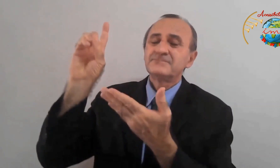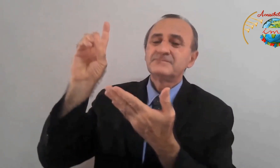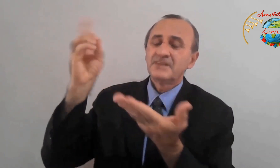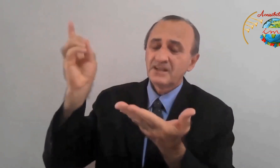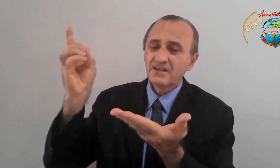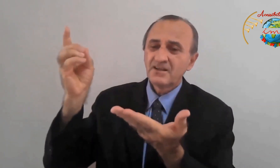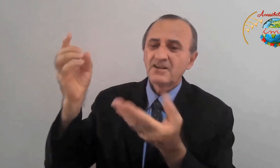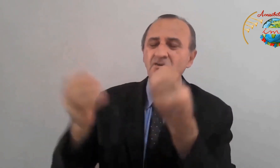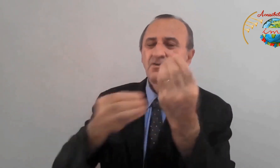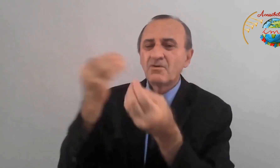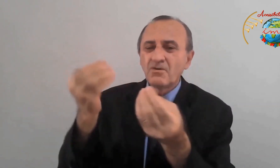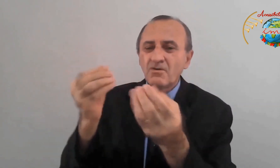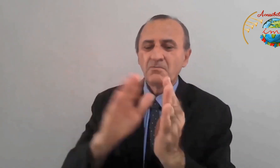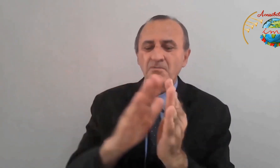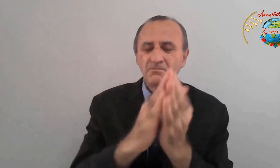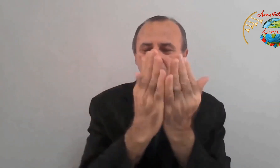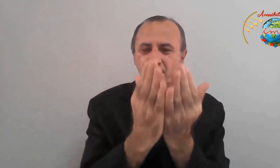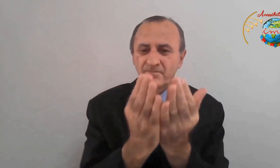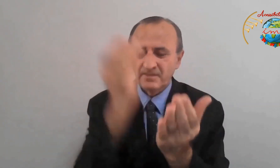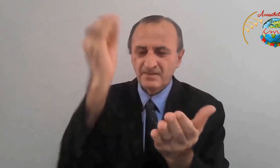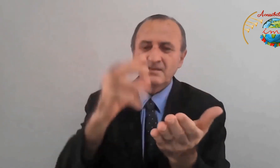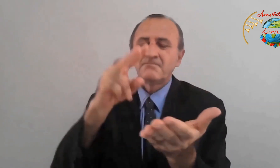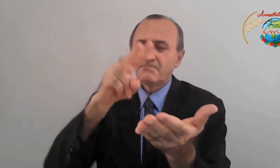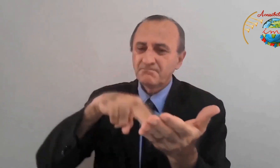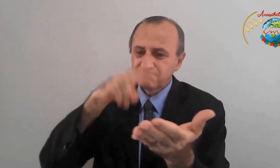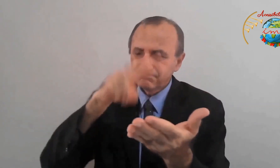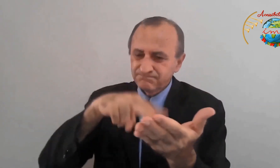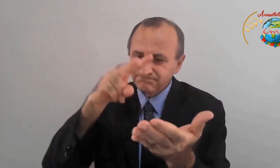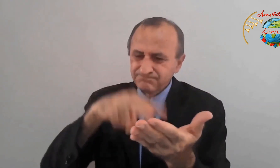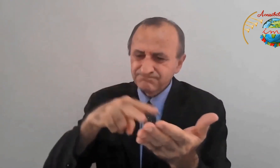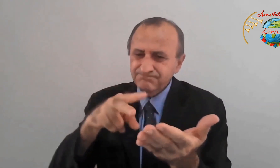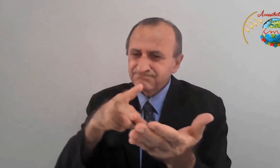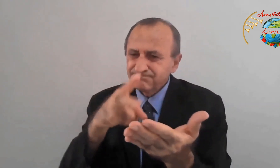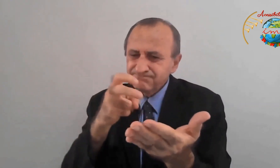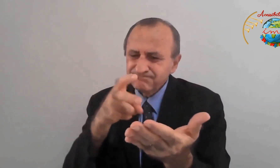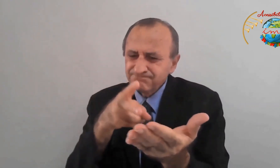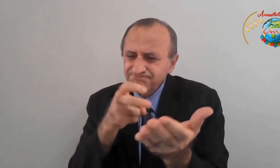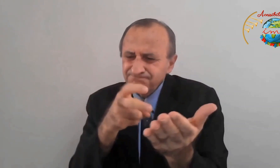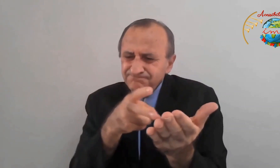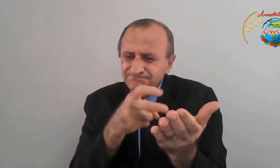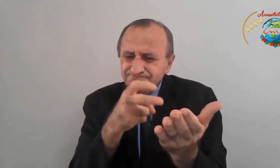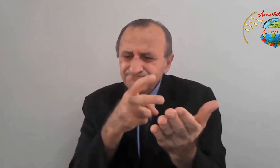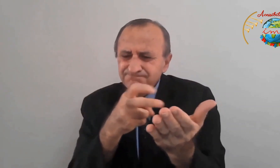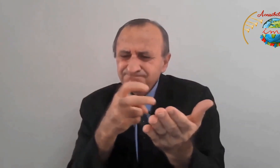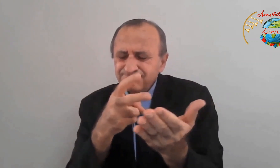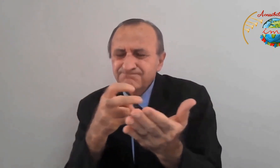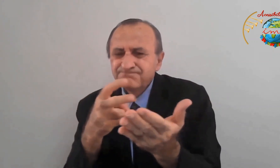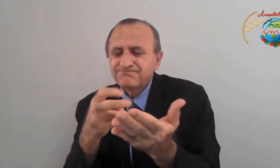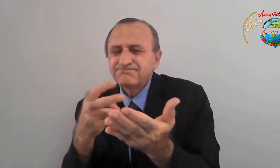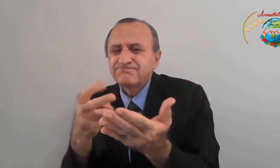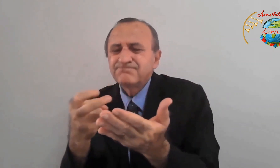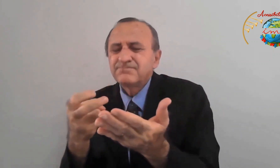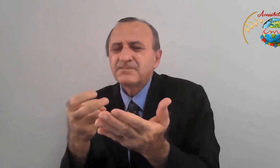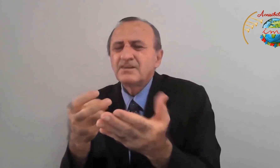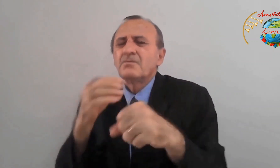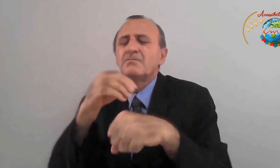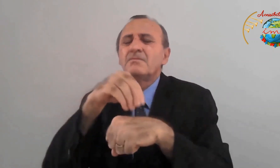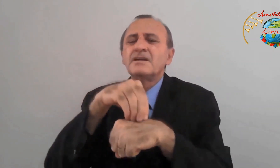Deus. Mas como? A palavra de Deus, olha, o exame das